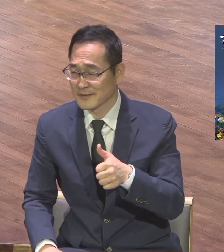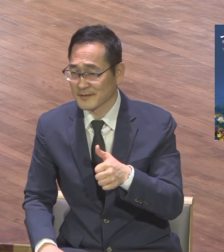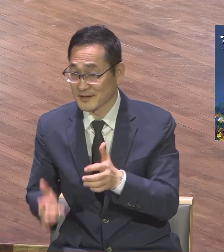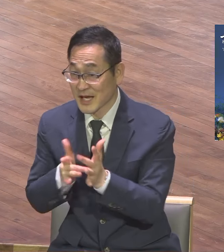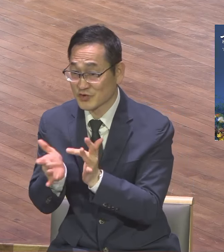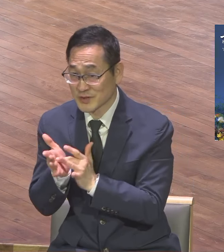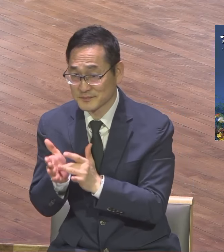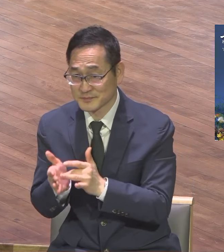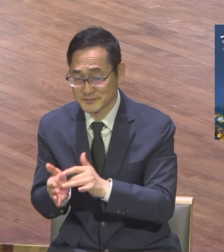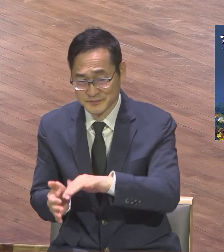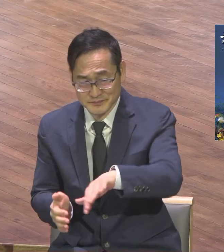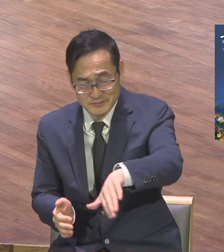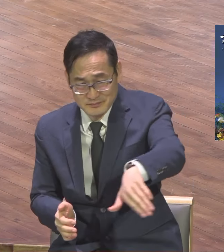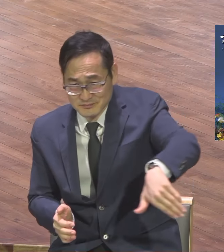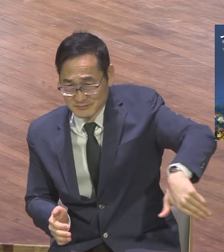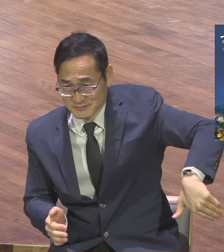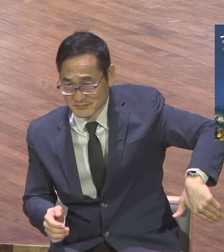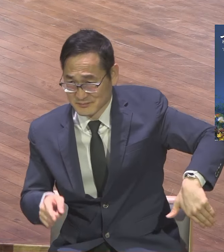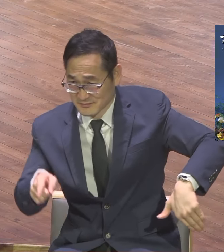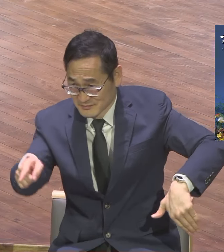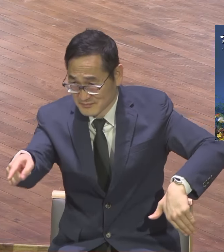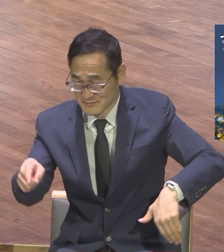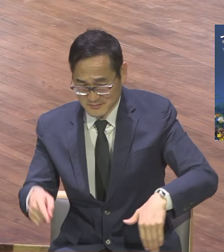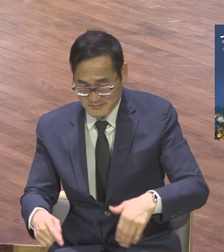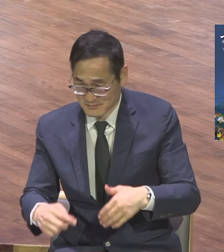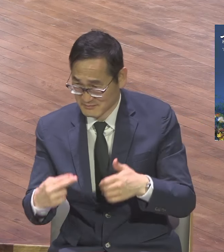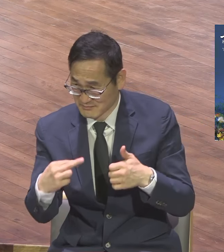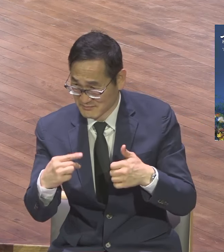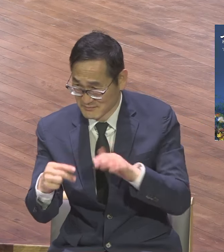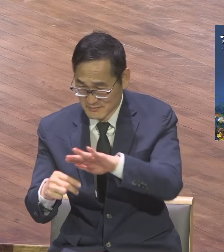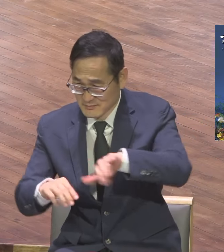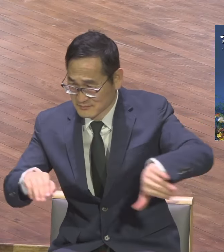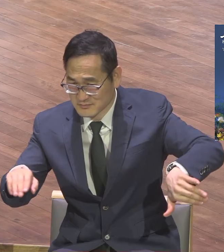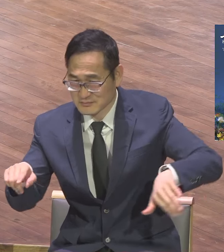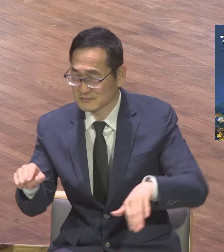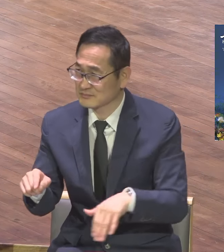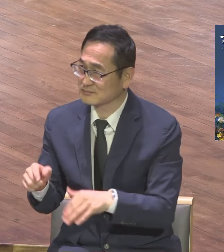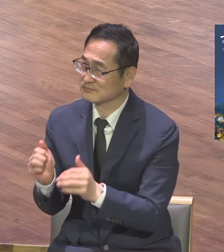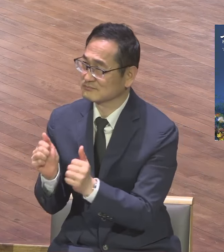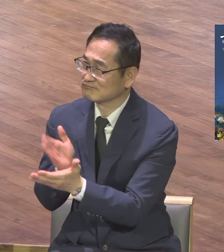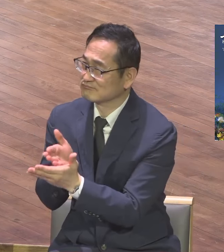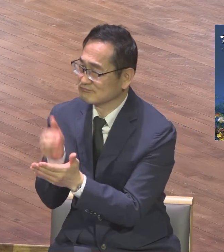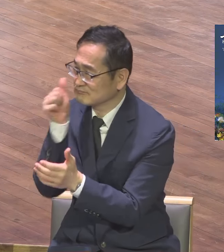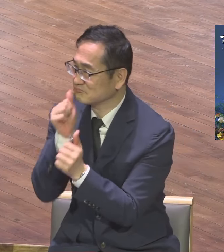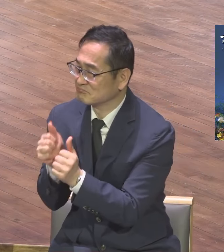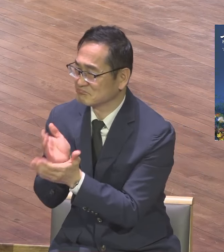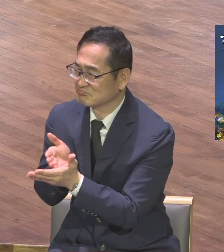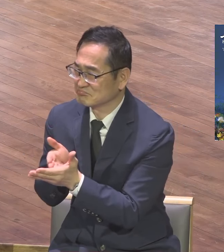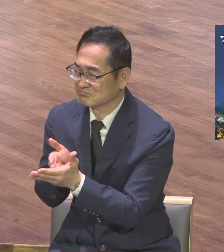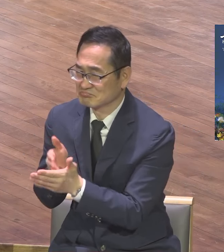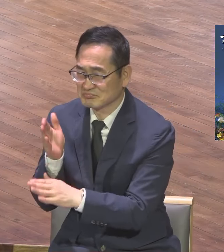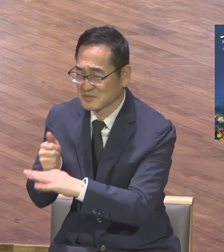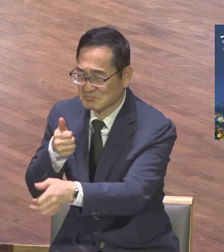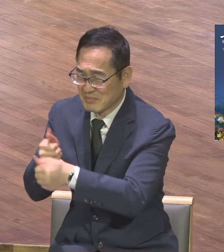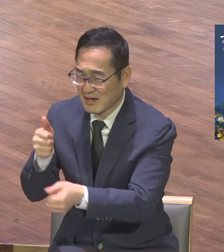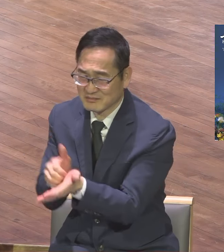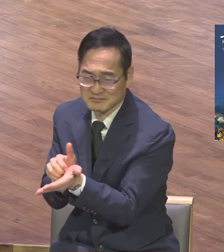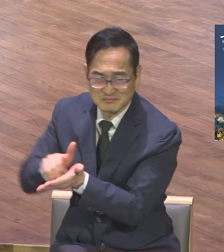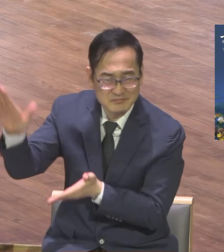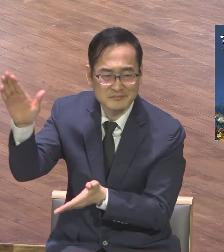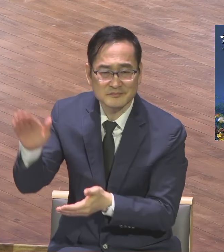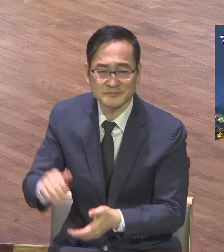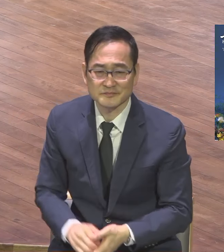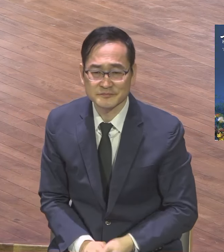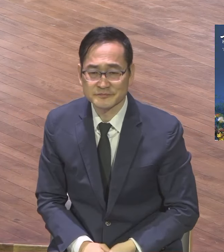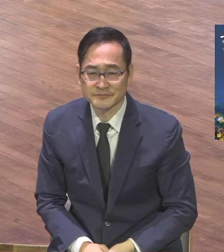해결하시고 쫓아내 버렸다. 그리고 11절에 보면 이런 사단 권세를 꺾는 것은요, 어린 양의 피와 그랬어요. 어린